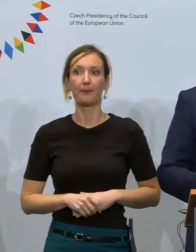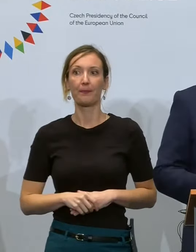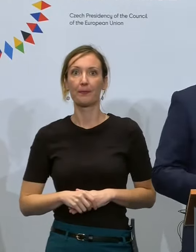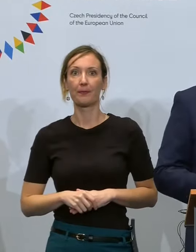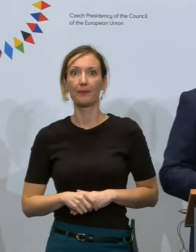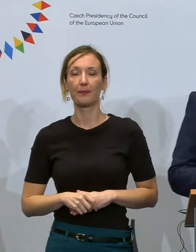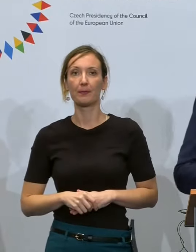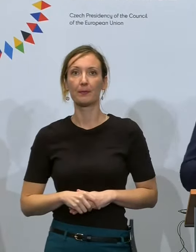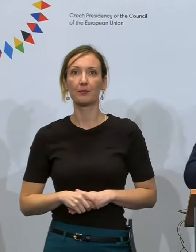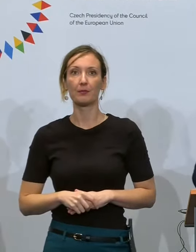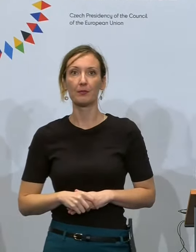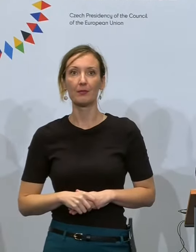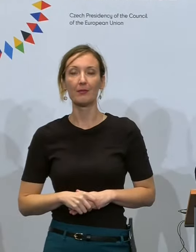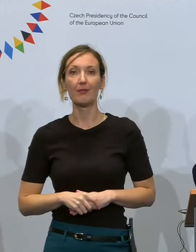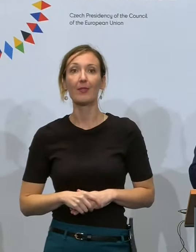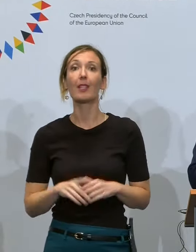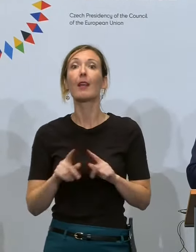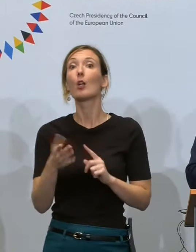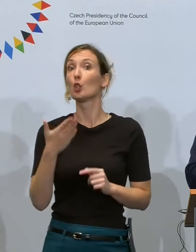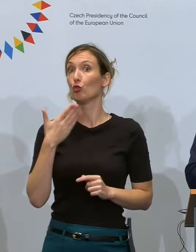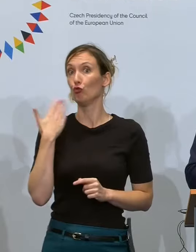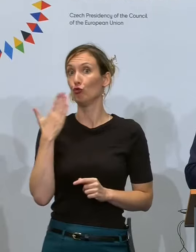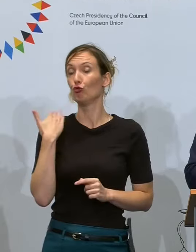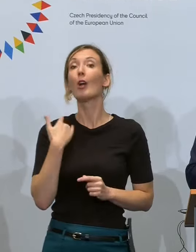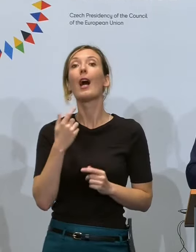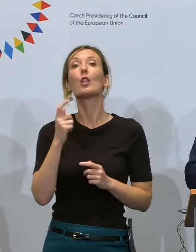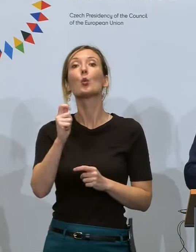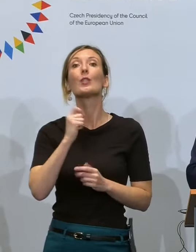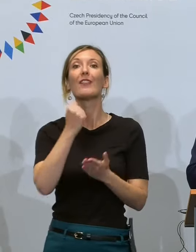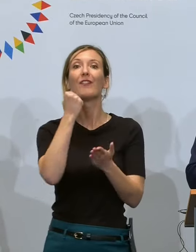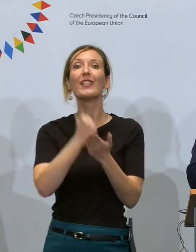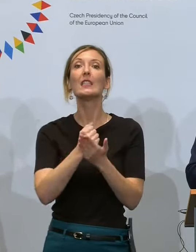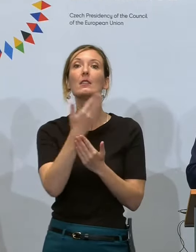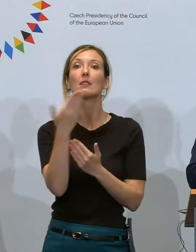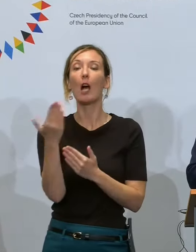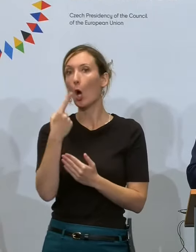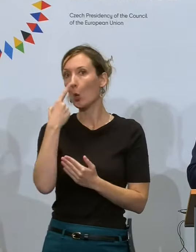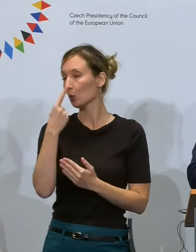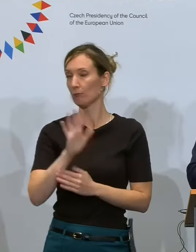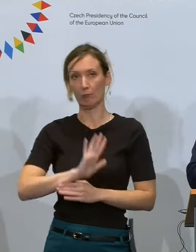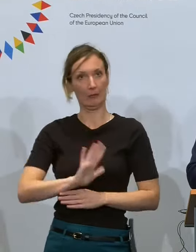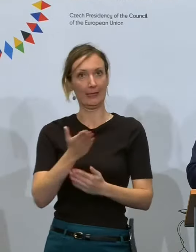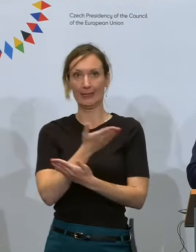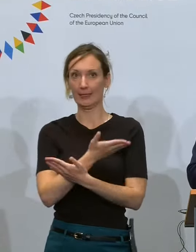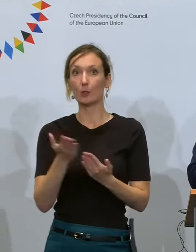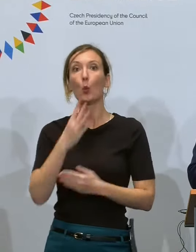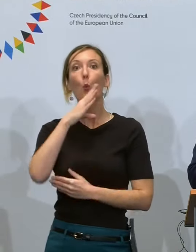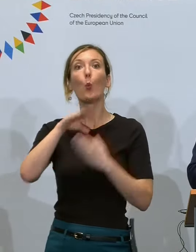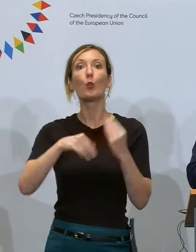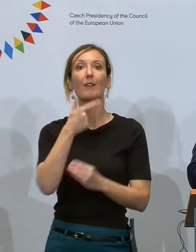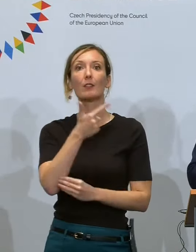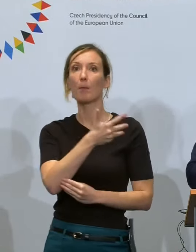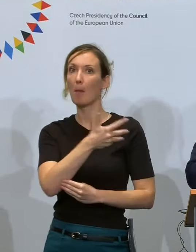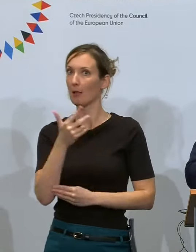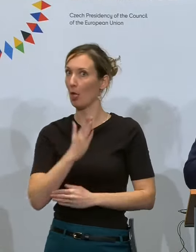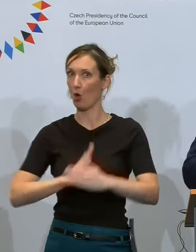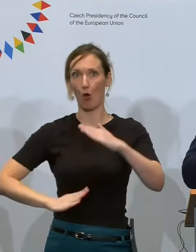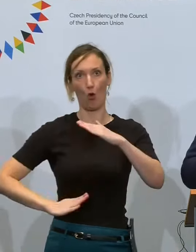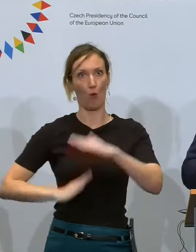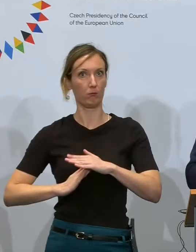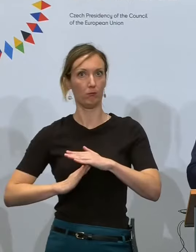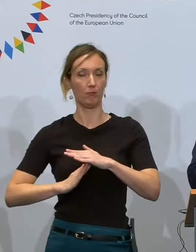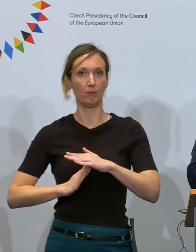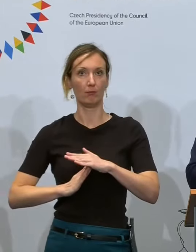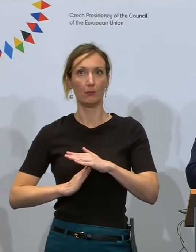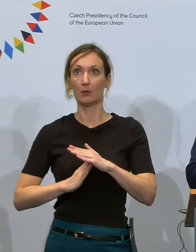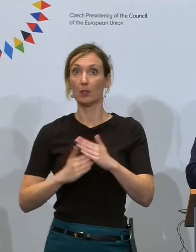říct, že Česko už ta turistická víza nevydává občanům Ruska a Běloruska od 25. února tohoto roku, tedy